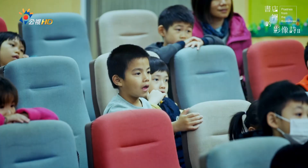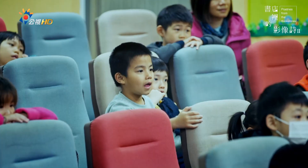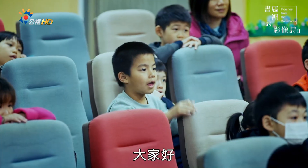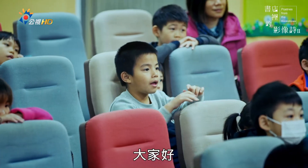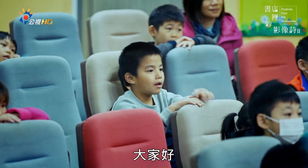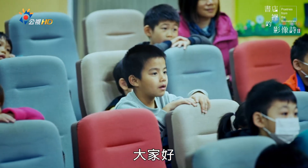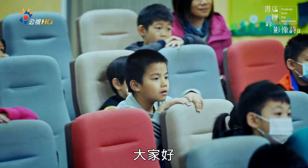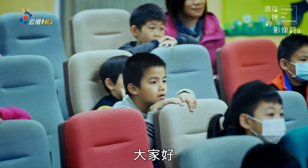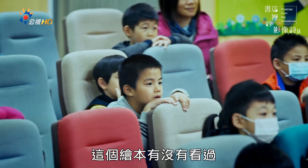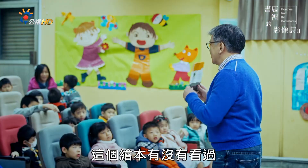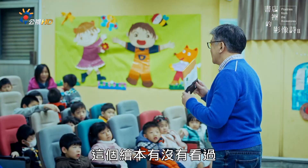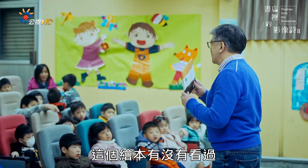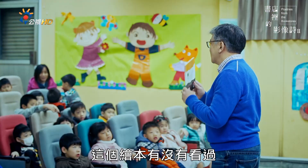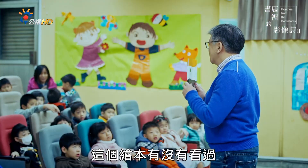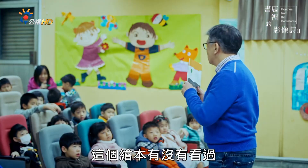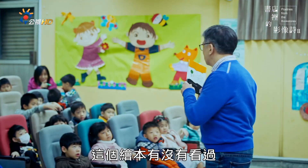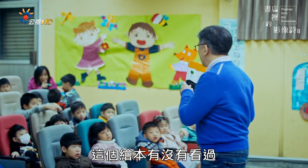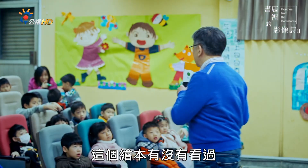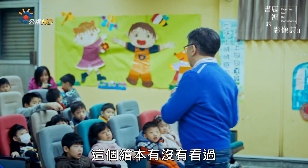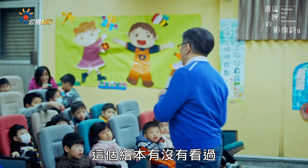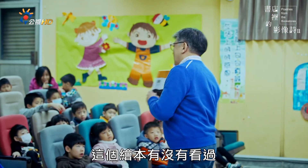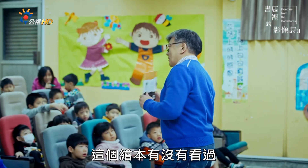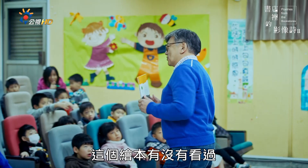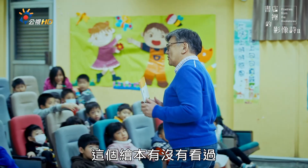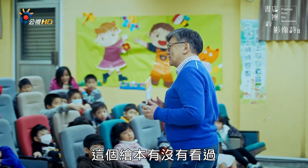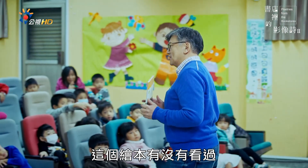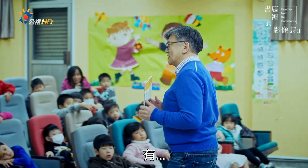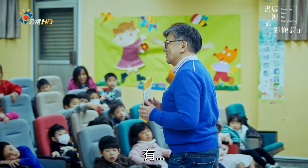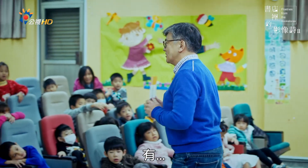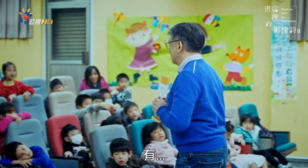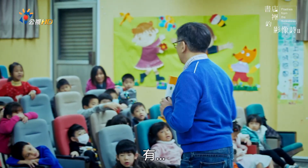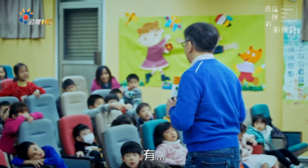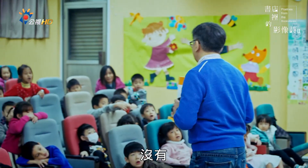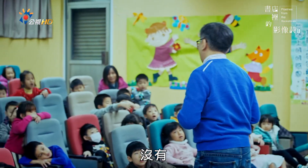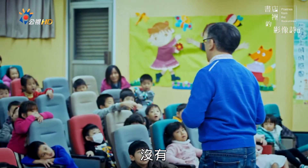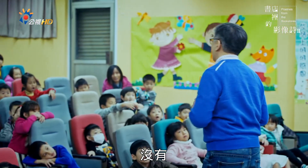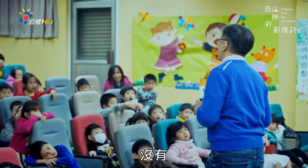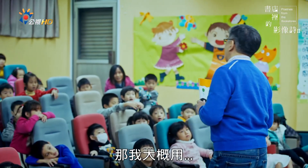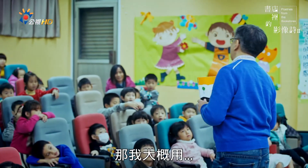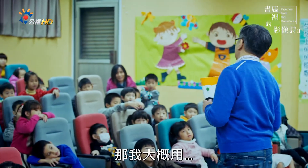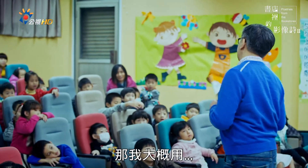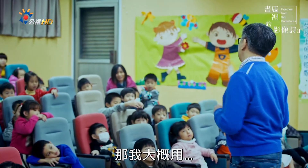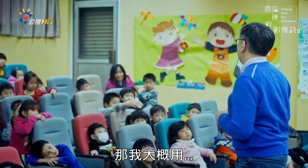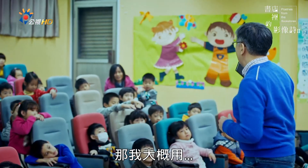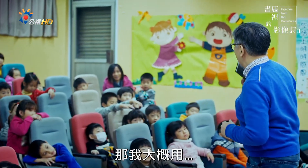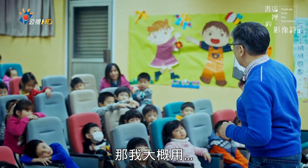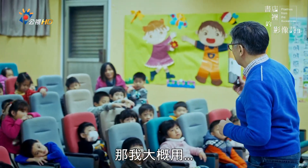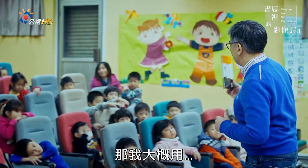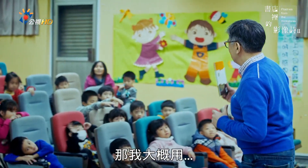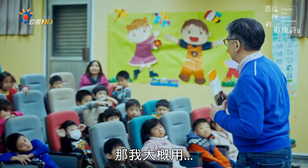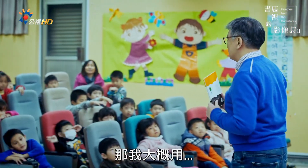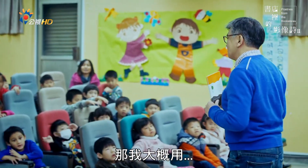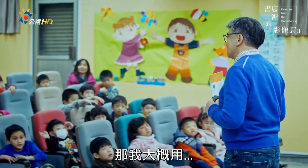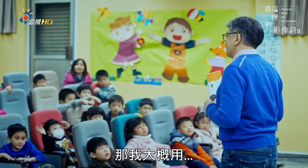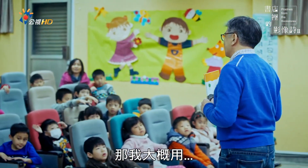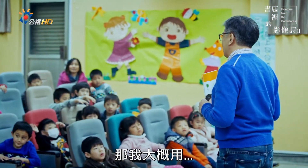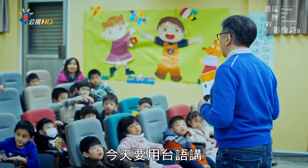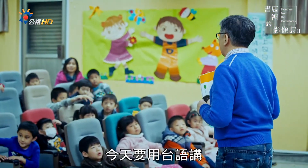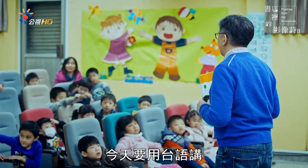大家好，这个绘本有没有看过？ 没有。 那我再用，今天要